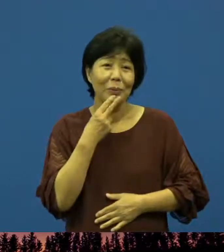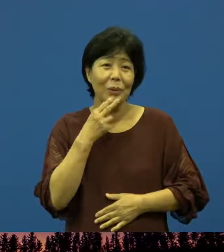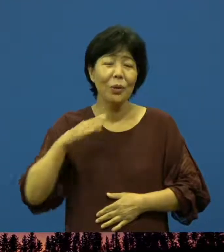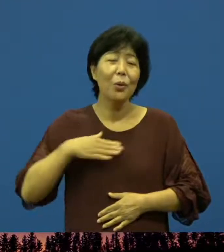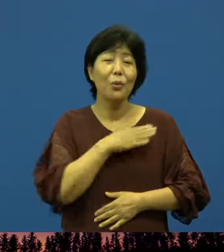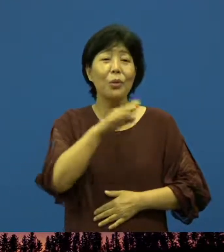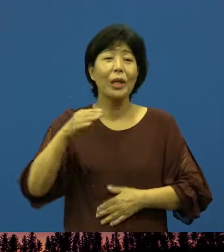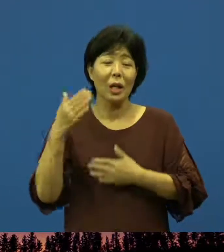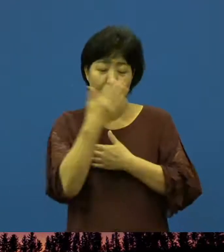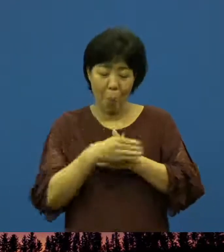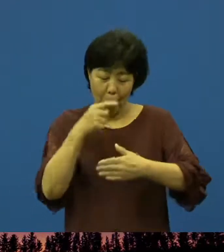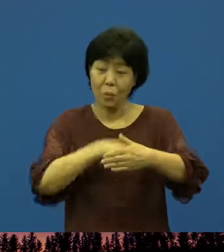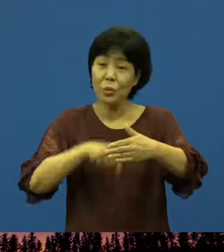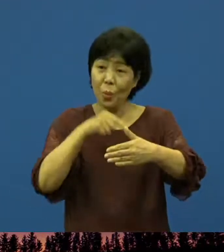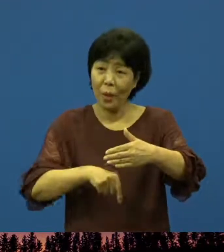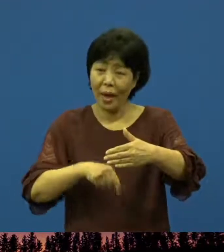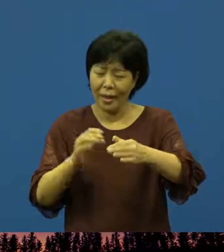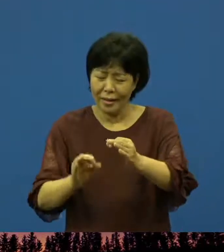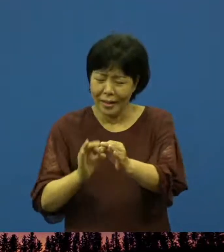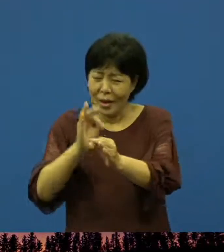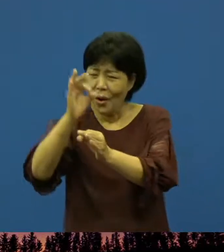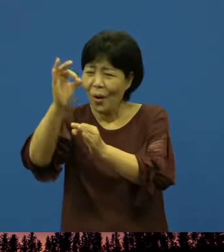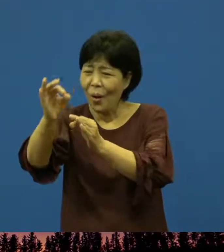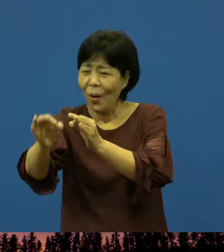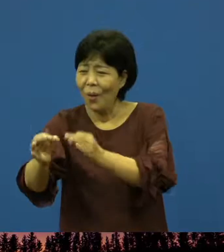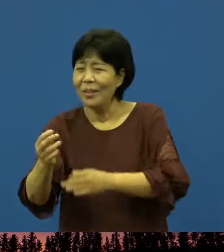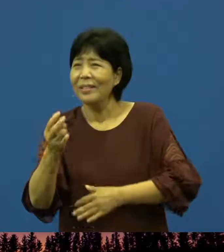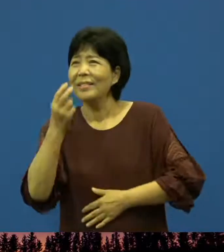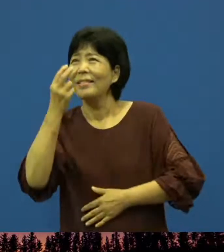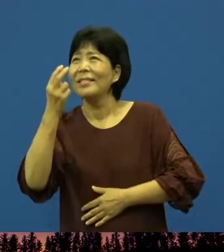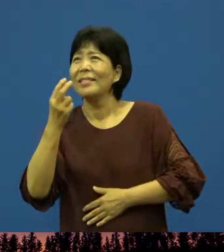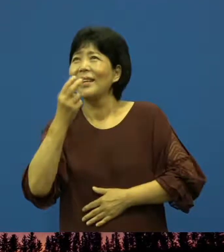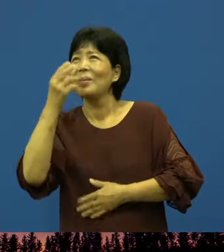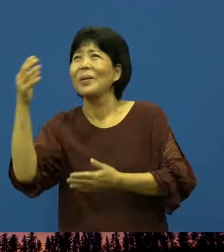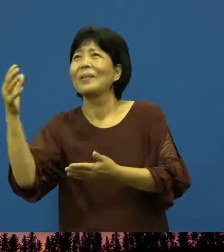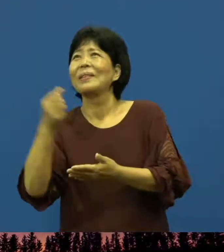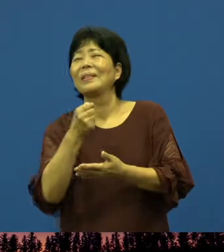안에 영원한 생명이 있음을 믿기 때문에.